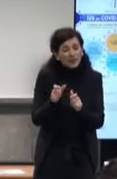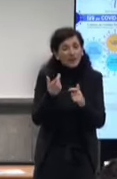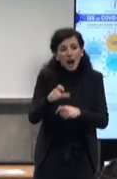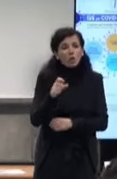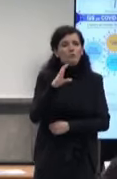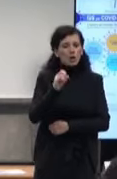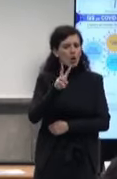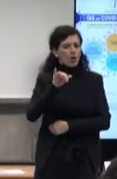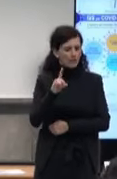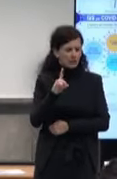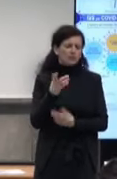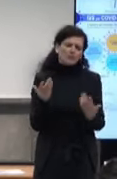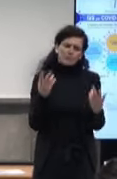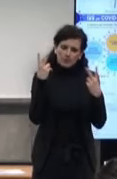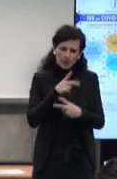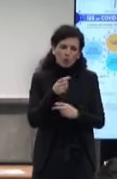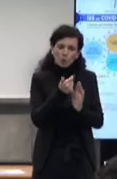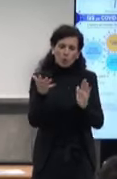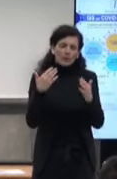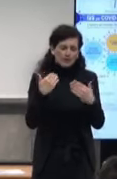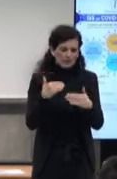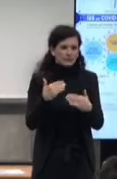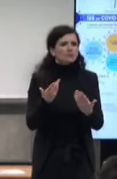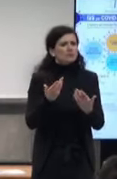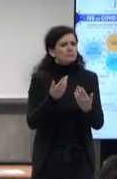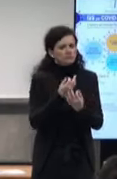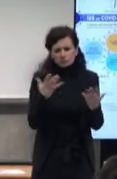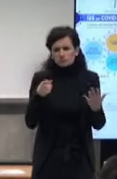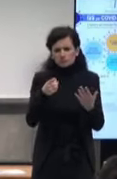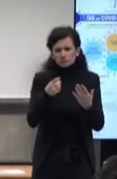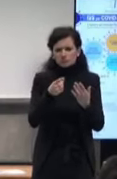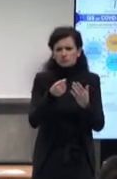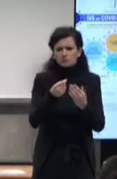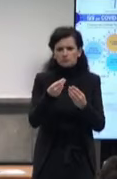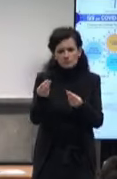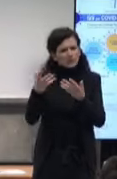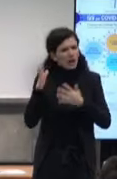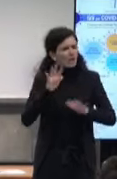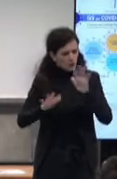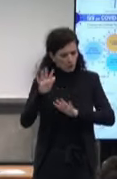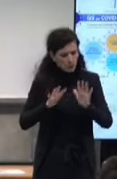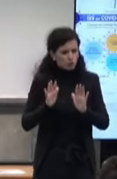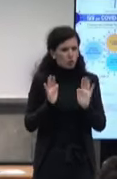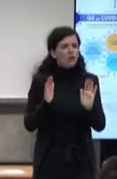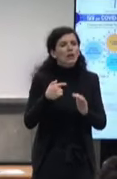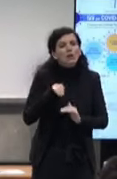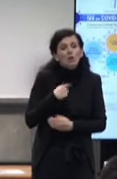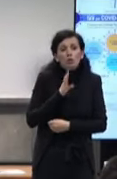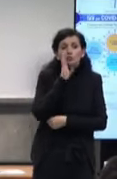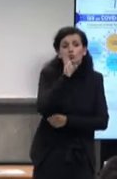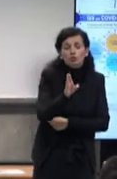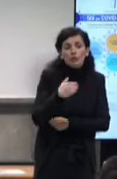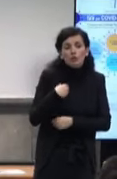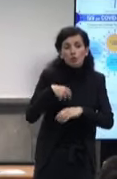qualche modo possano certamente sono campioni diversi eccetera eccetera però tornar acquisito finale mi sono permesso di suggerire al commissario straordinario